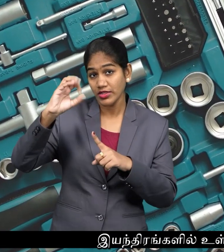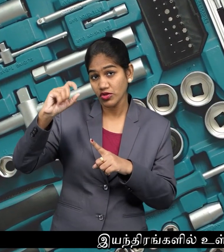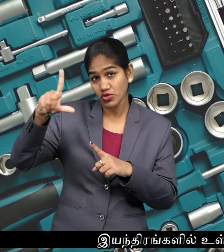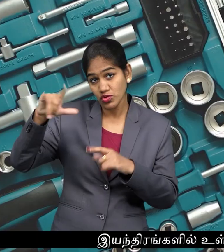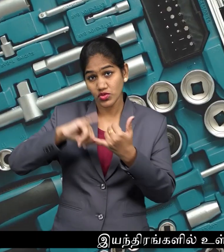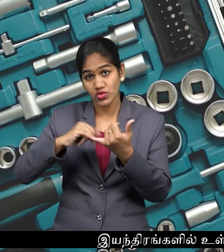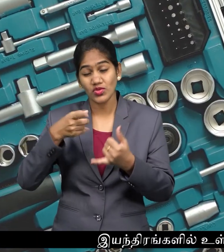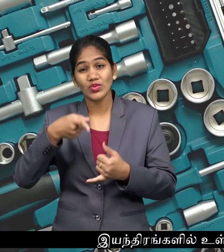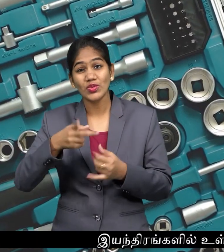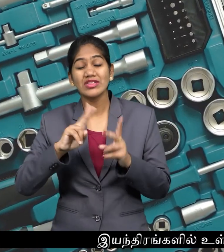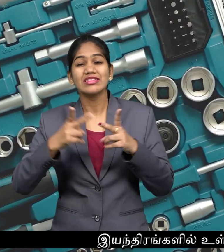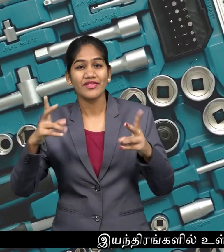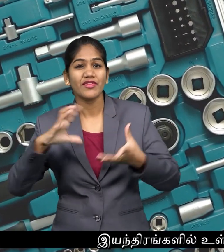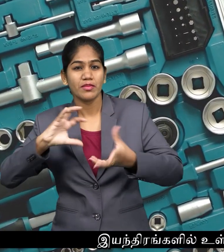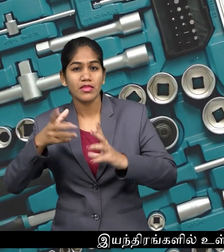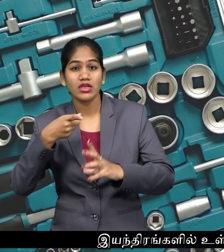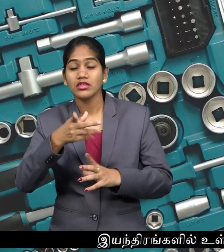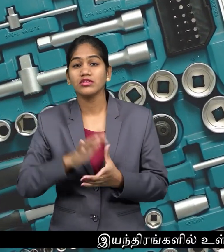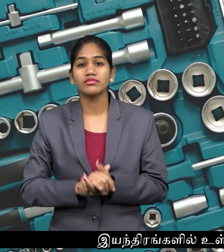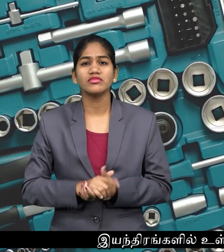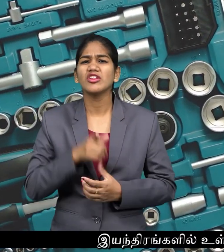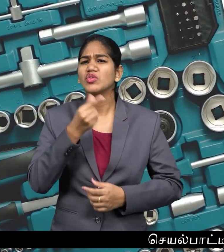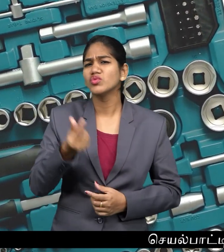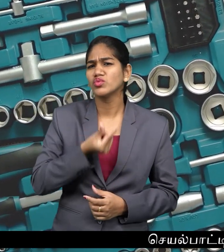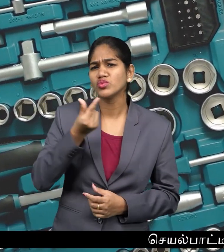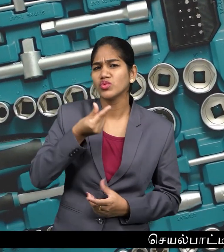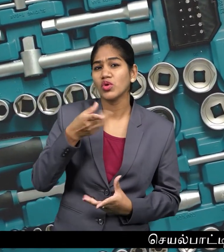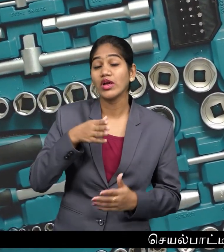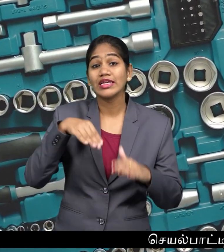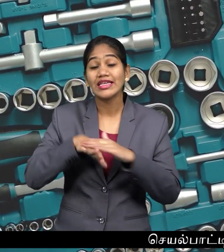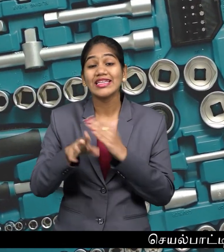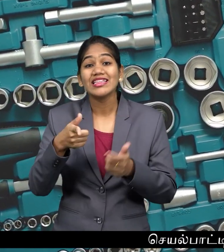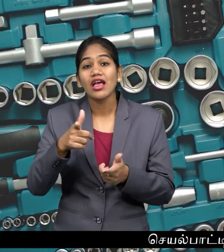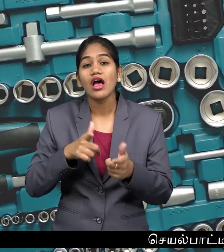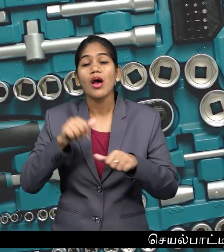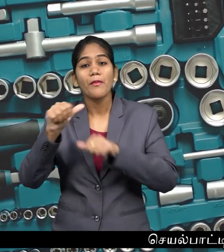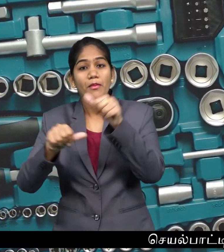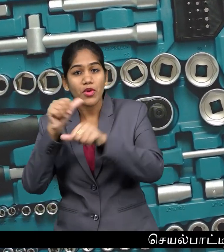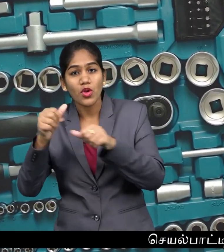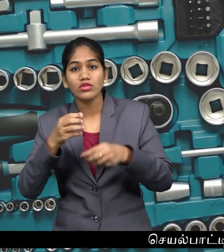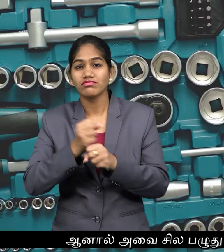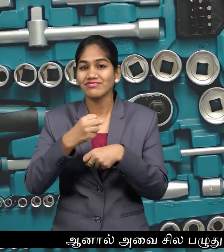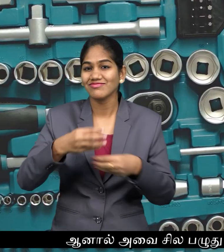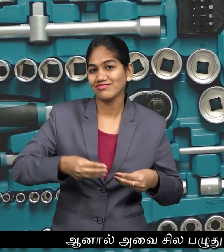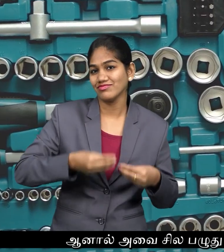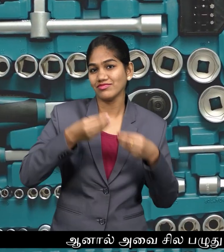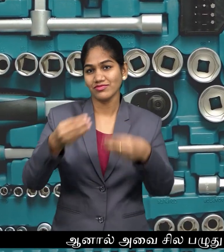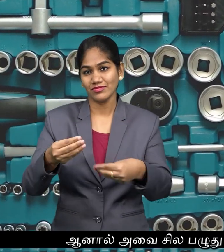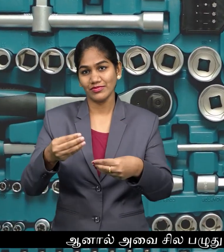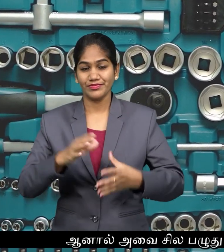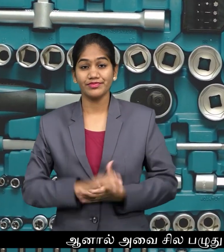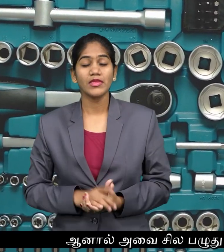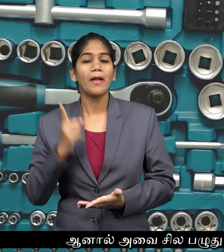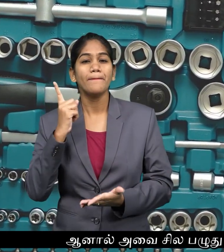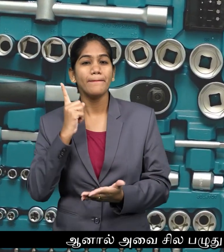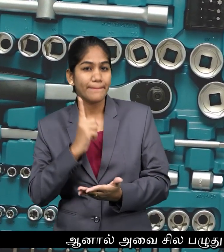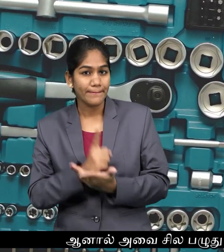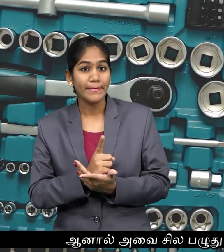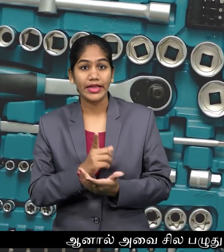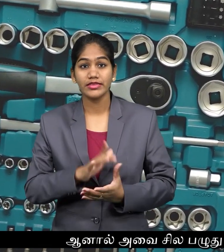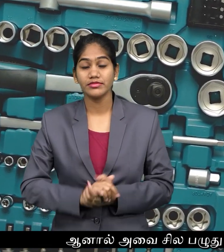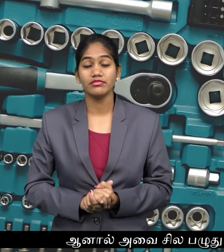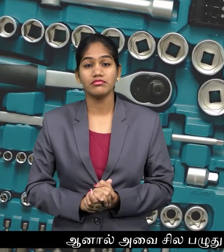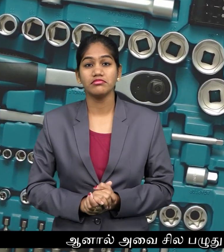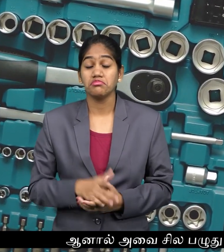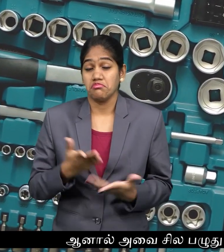இயந்திரங்களில் உள்ள இந்த கருவிகள் உற்பத்தியின் செயல்பாட்டில் நுகரப்படுவதில்லை, ஆனால் அவை சில